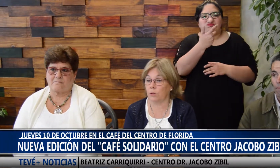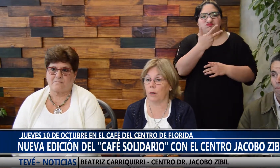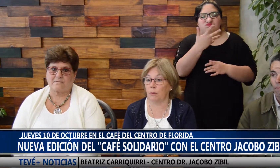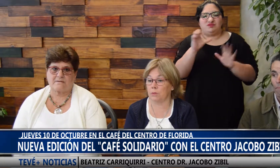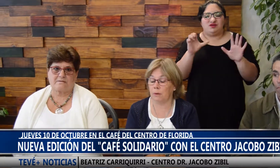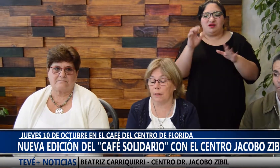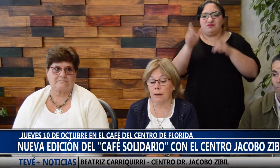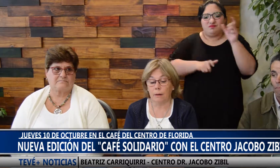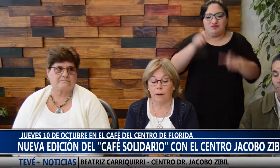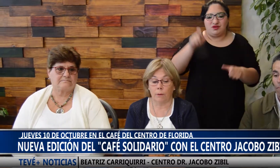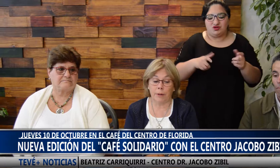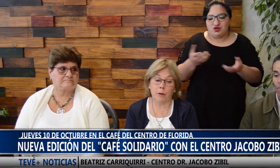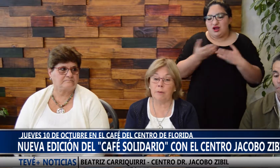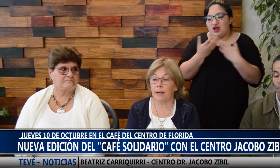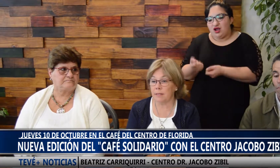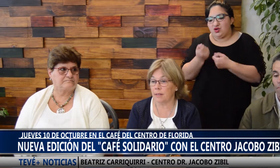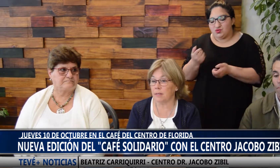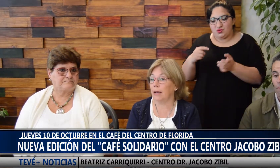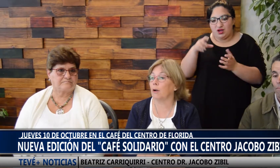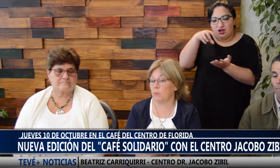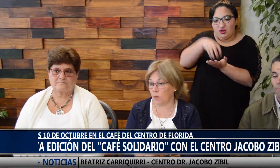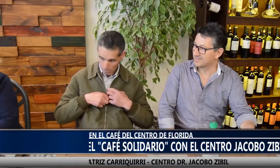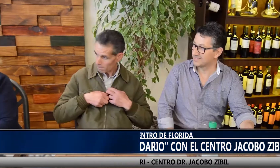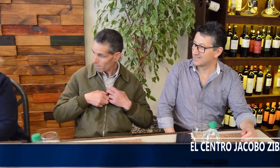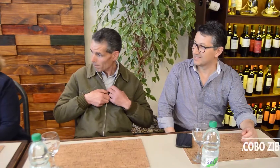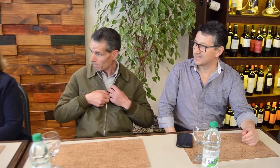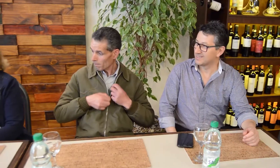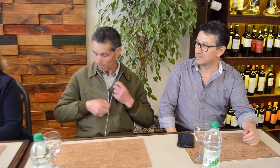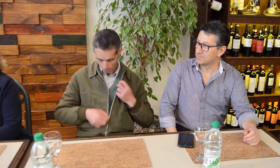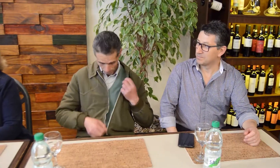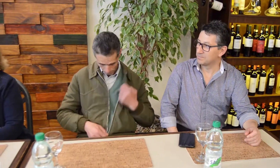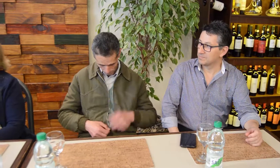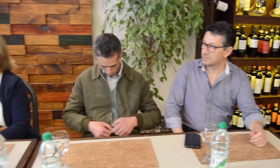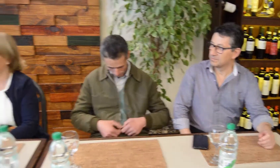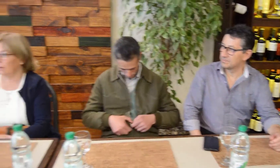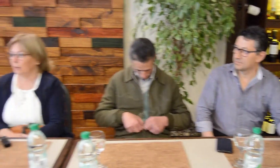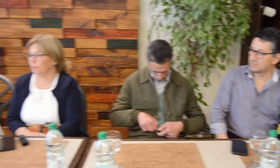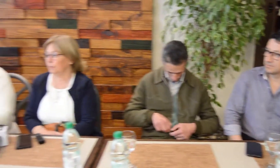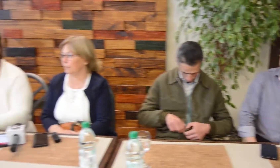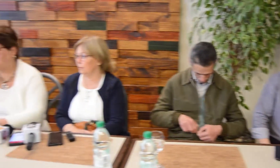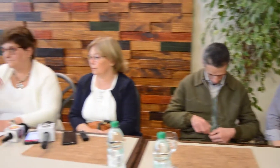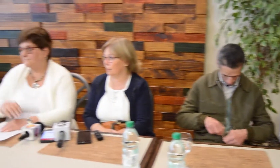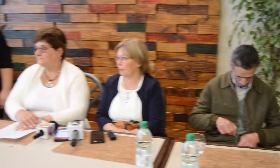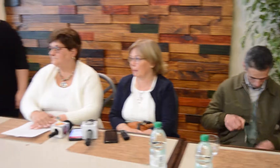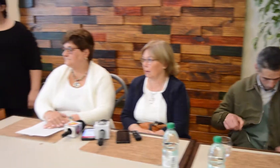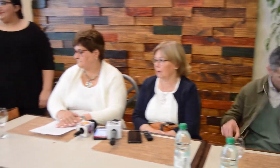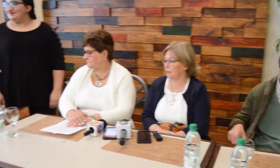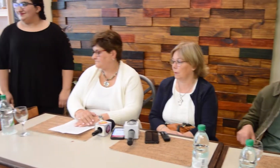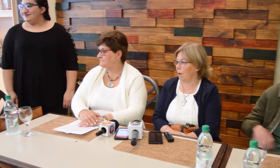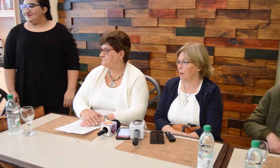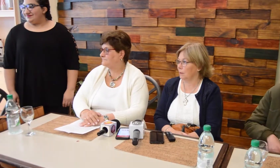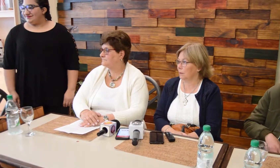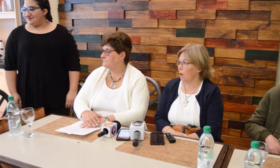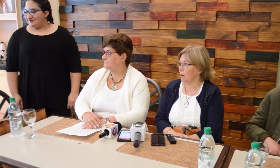Centro Dr. Jacobo Civil, un enorme gracias a la Comisión de Derechos Humanos, que siempre nos está apoyando, a la Junta